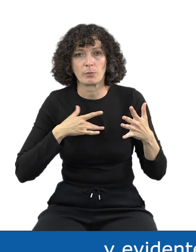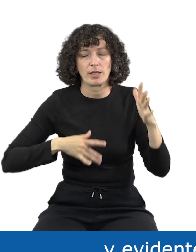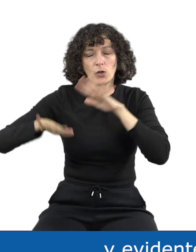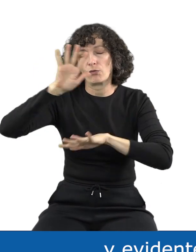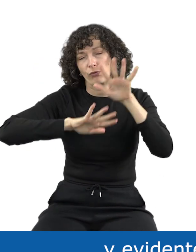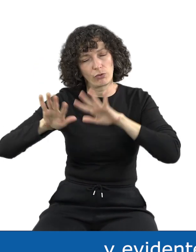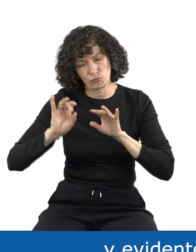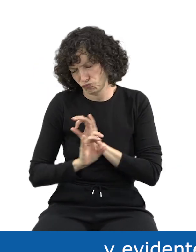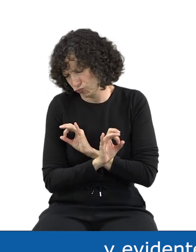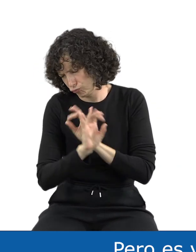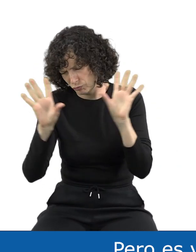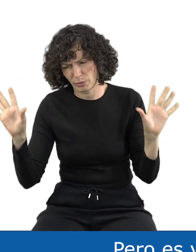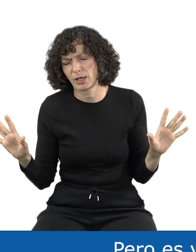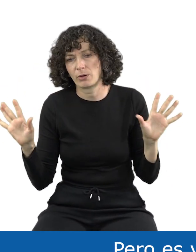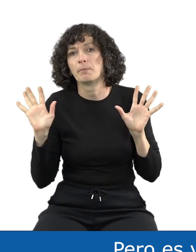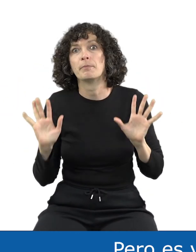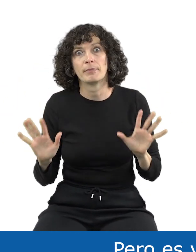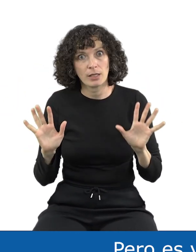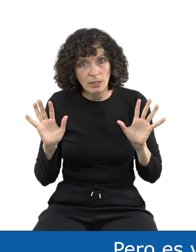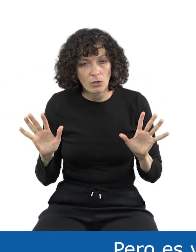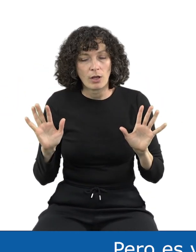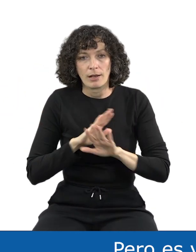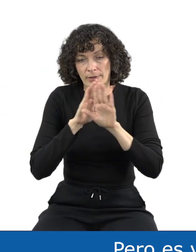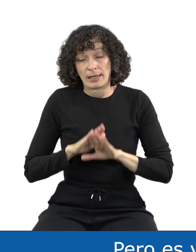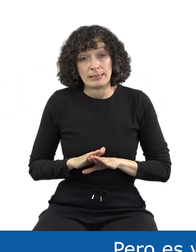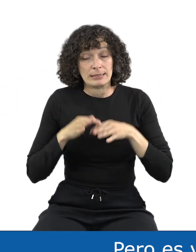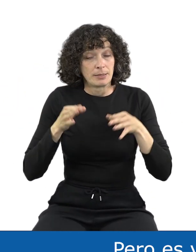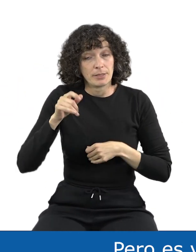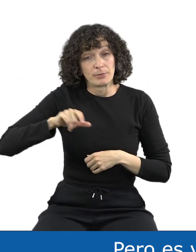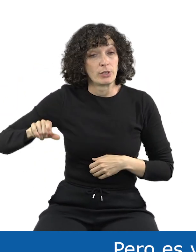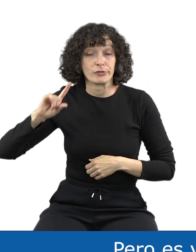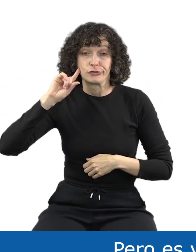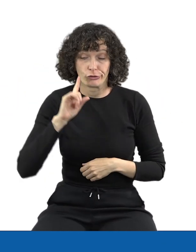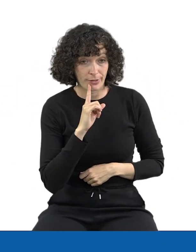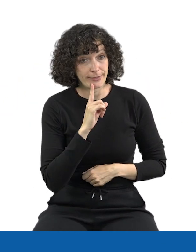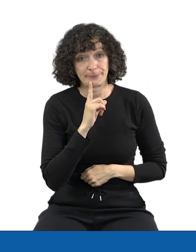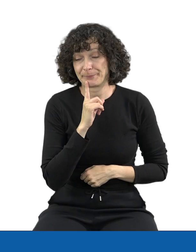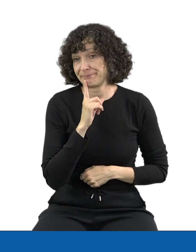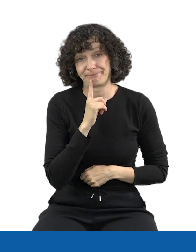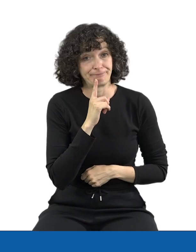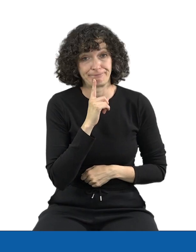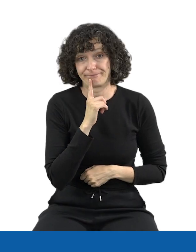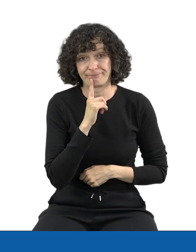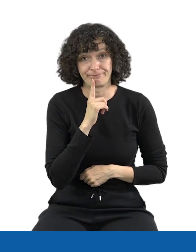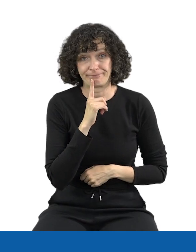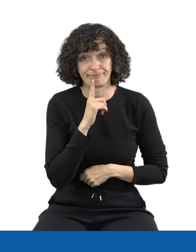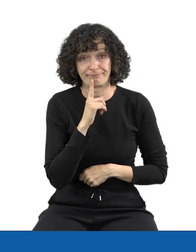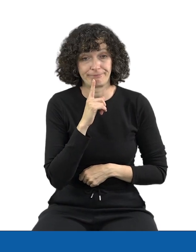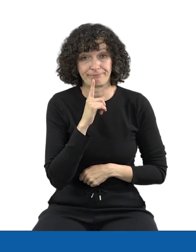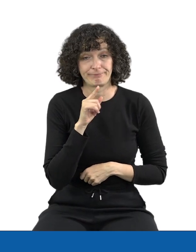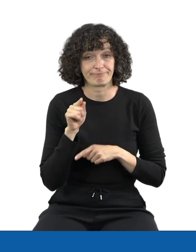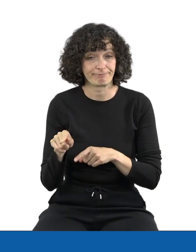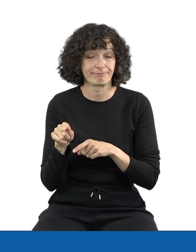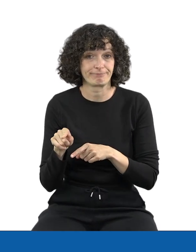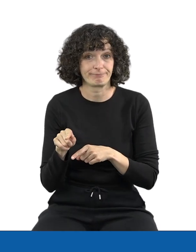puede haber confusiones, eso desde luego, pero es verdad que pues al final siempre las personas sordas pues se quedan al